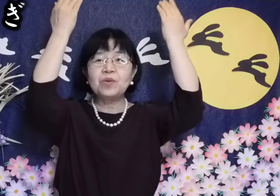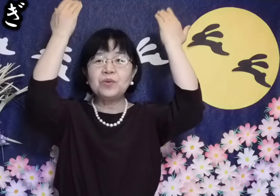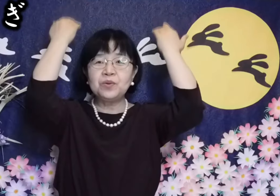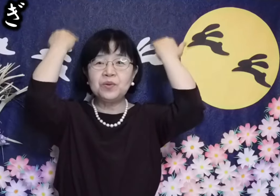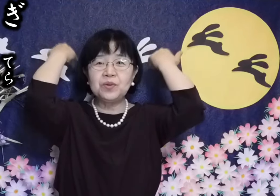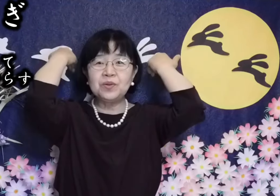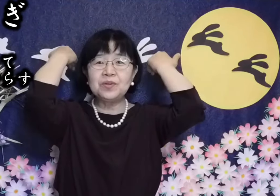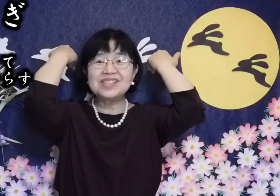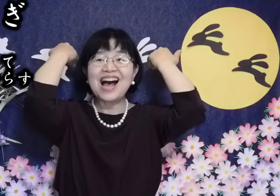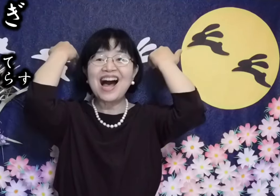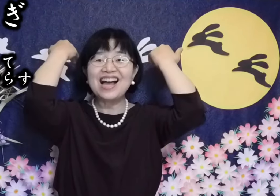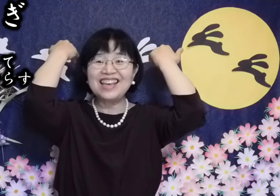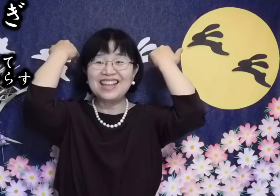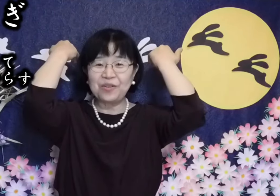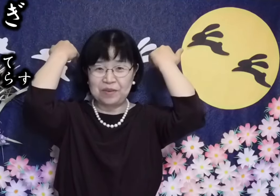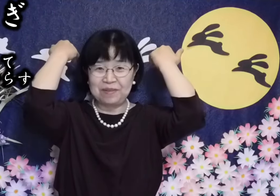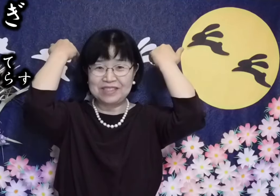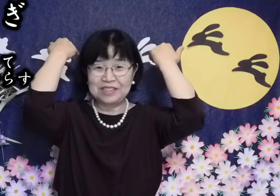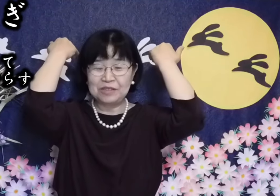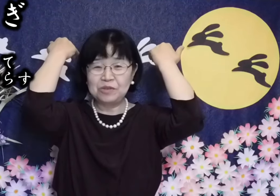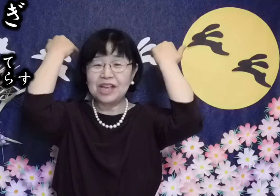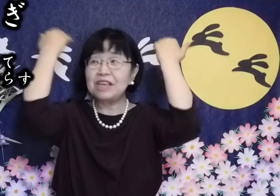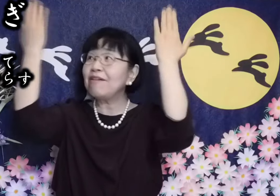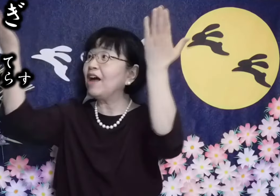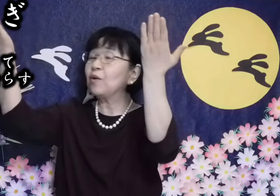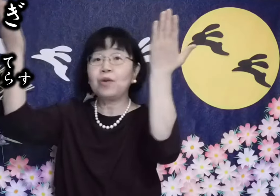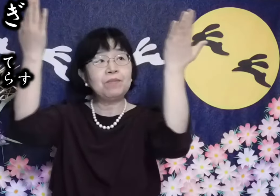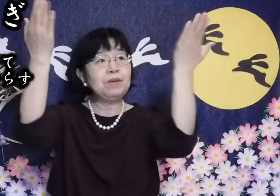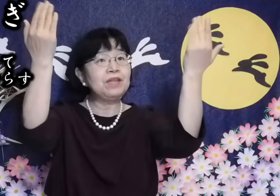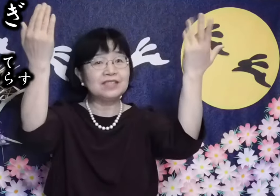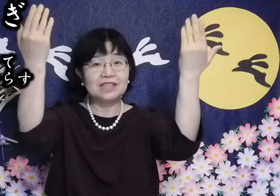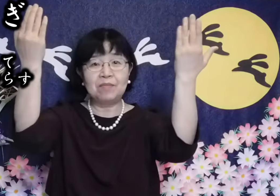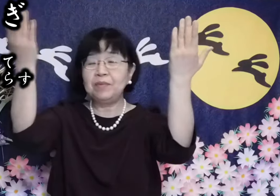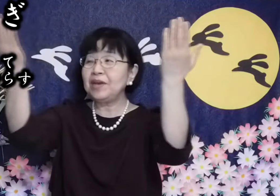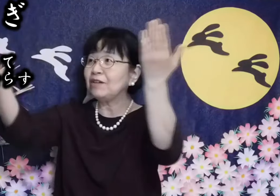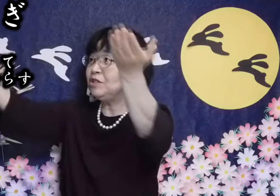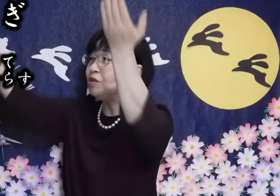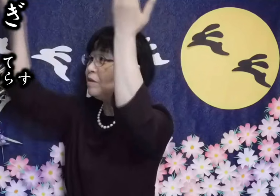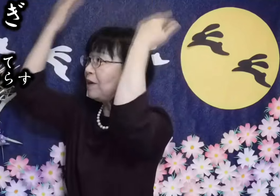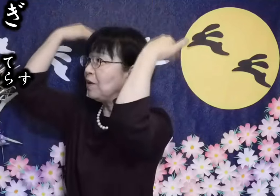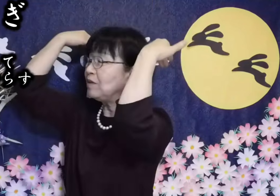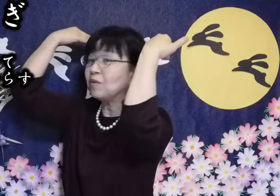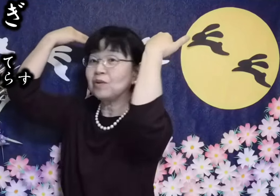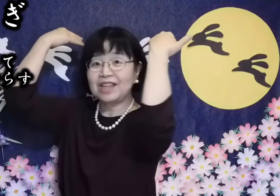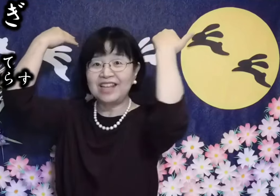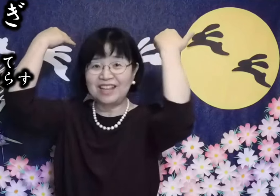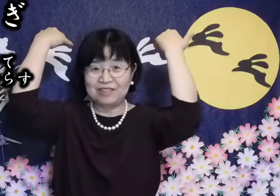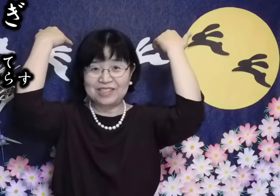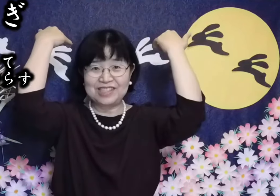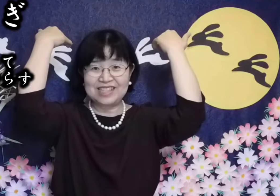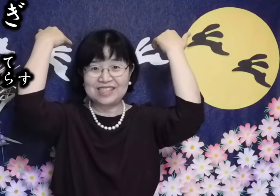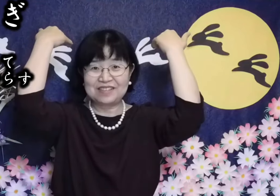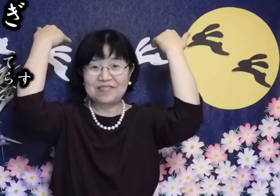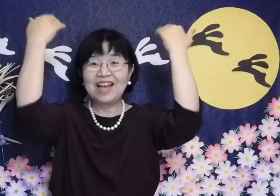うさぎといきます。うさぎはこれ耳ですね。耳が後ろにペロンとこう垂れてる様子です。